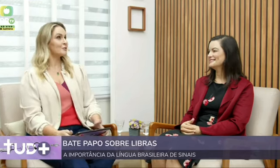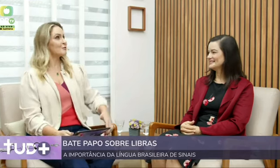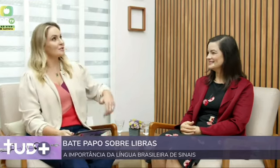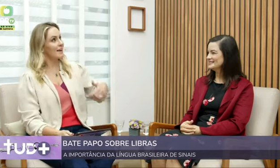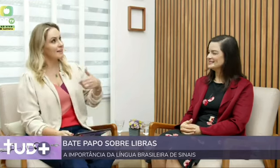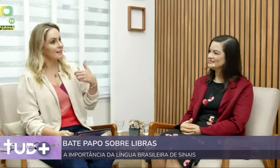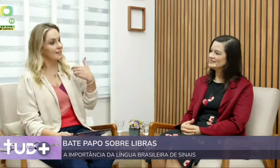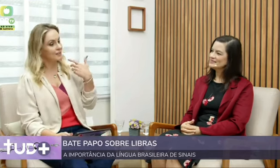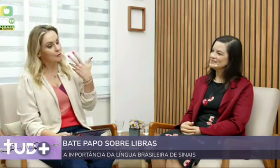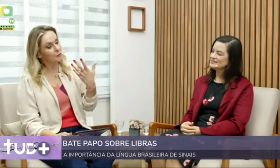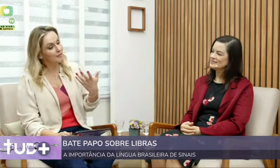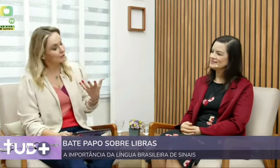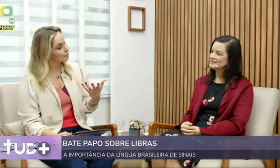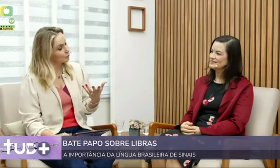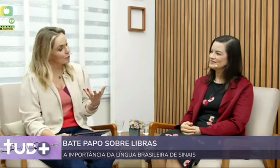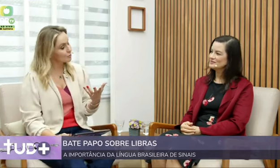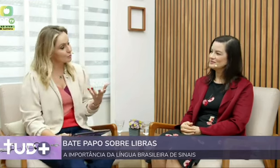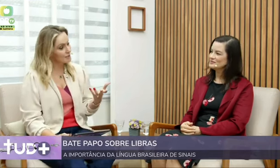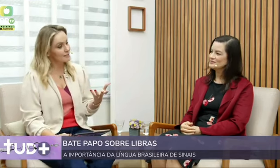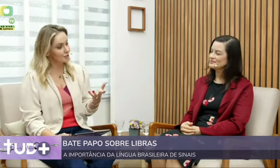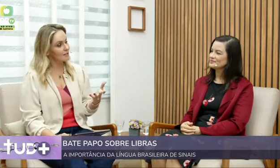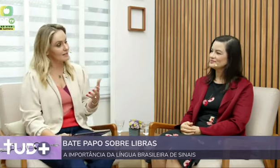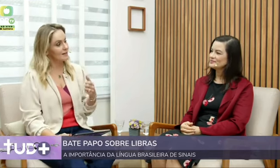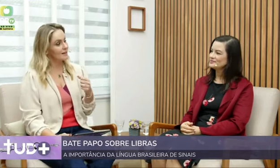gente consegue incluir no nosso dia a dia,